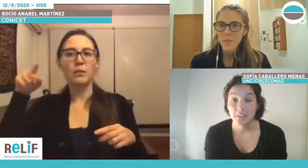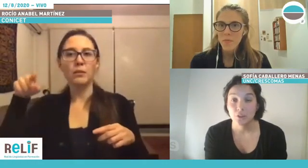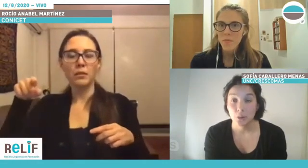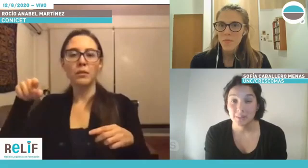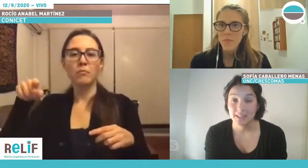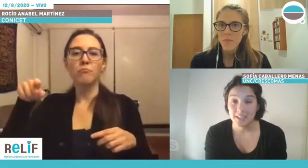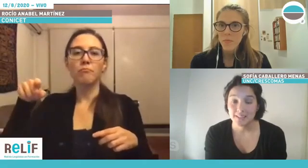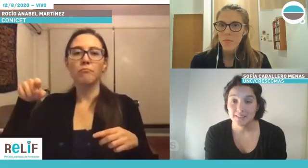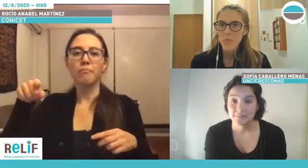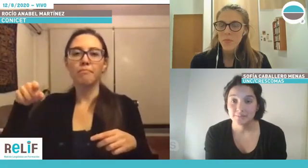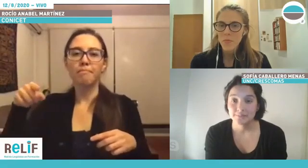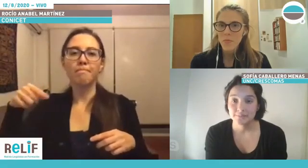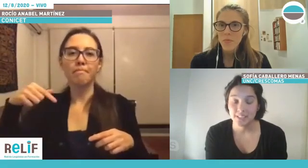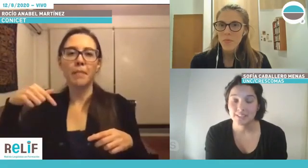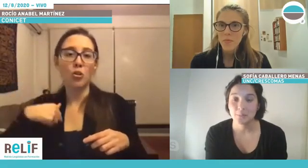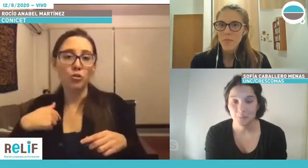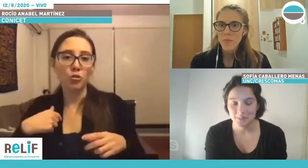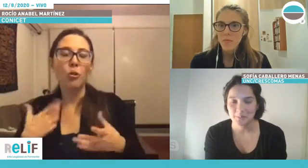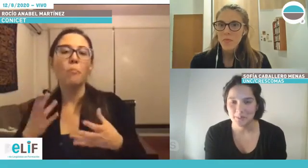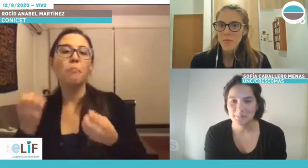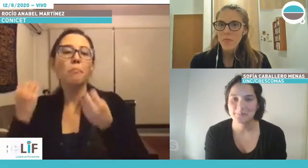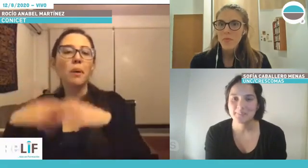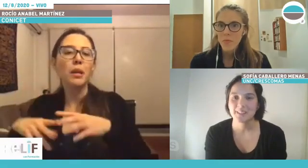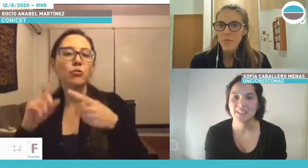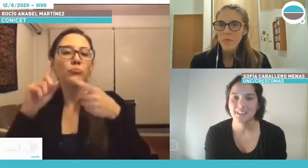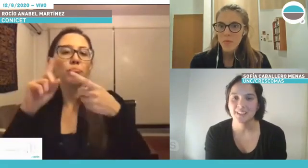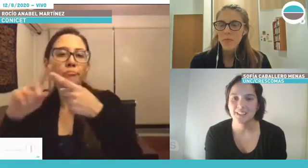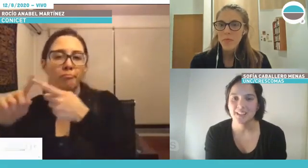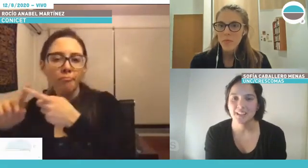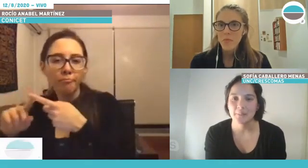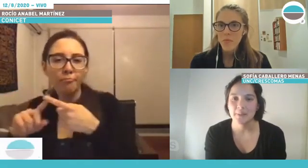en el año 2010, en ese momento, perdón,